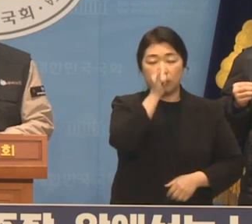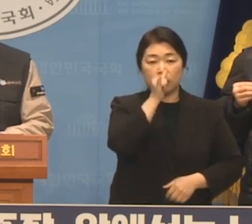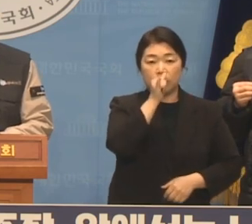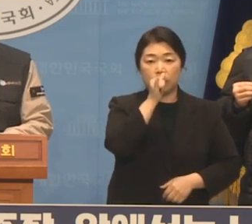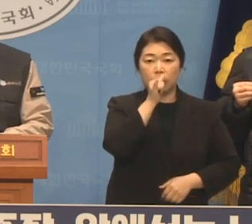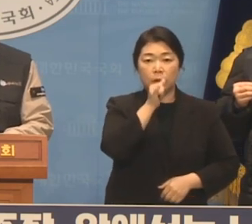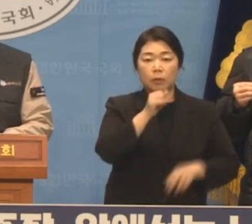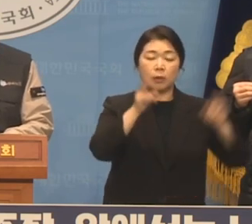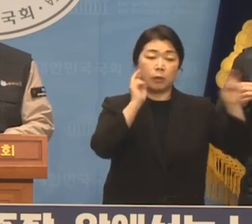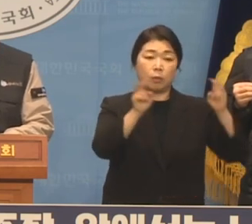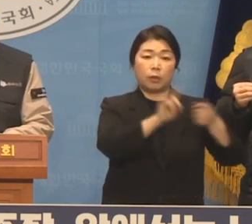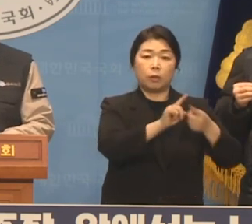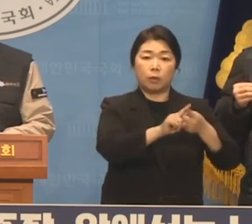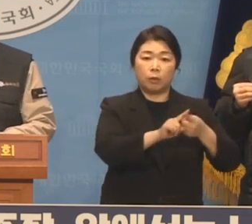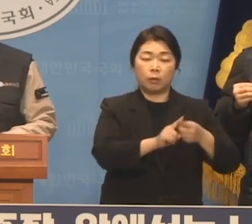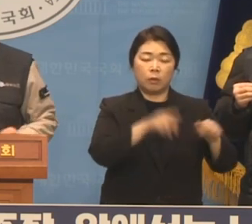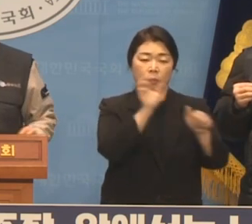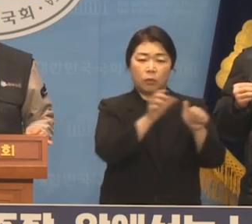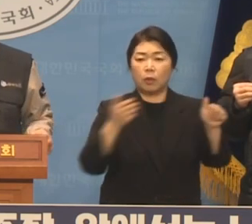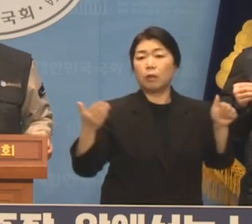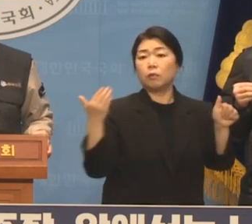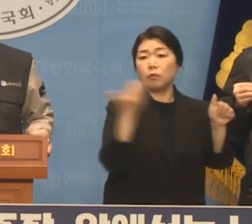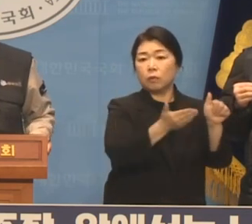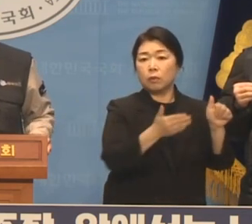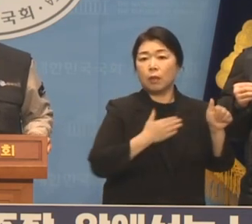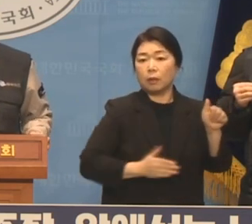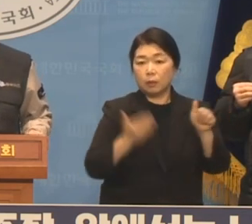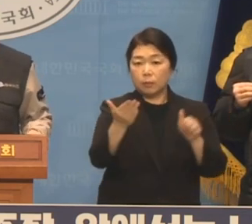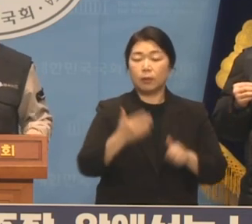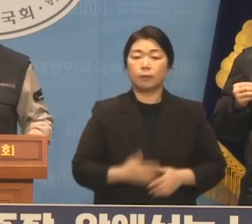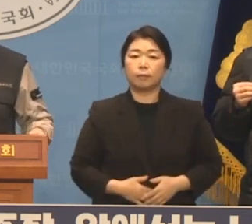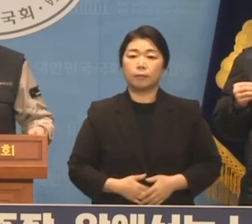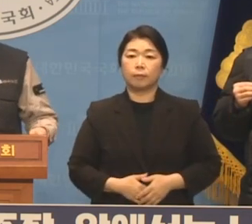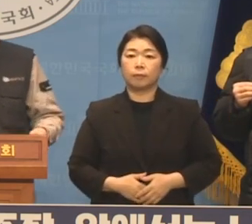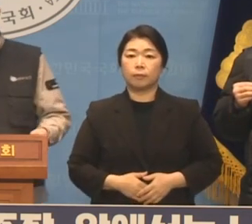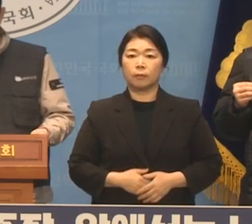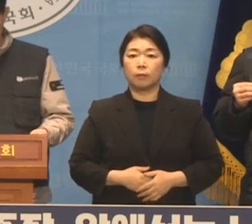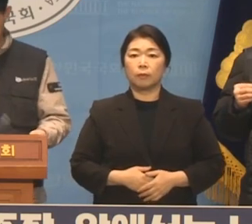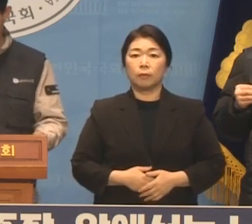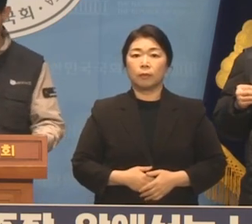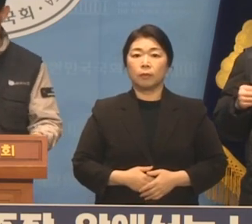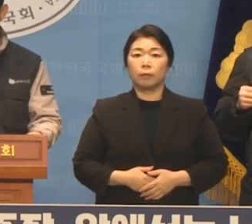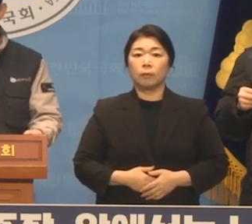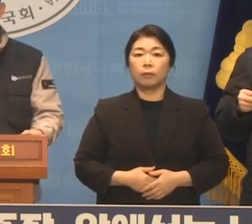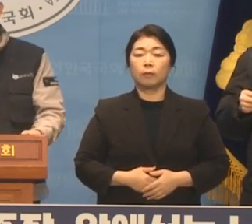있는 기업에 대해서 규탄함을 밝혀드리는 바입니다. 이상입니다.